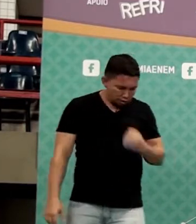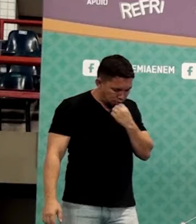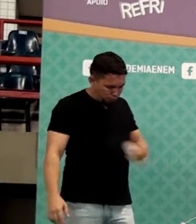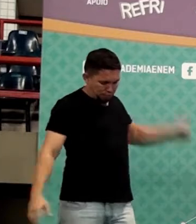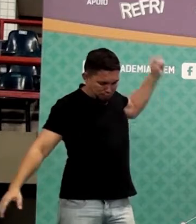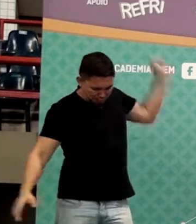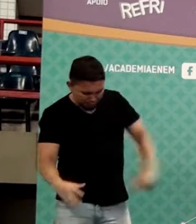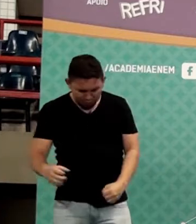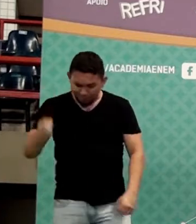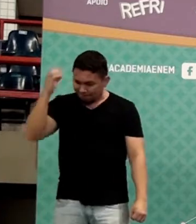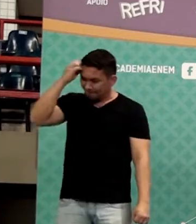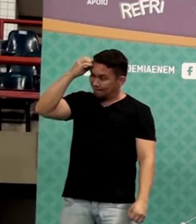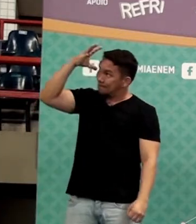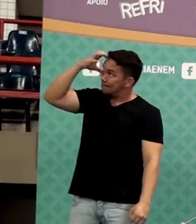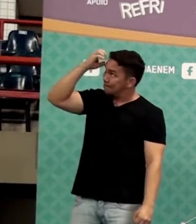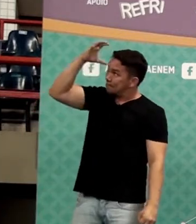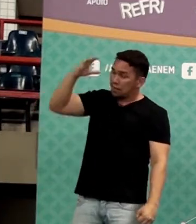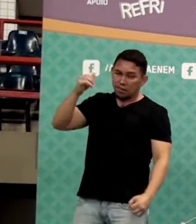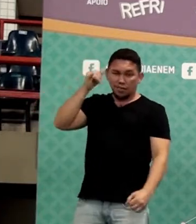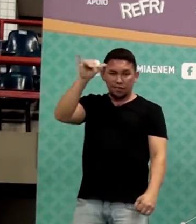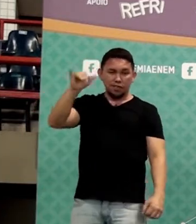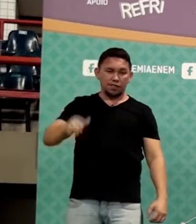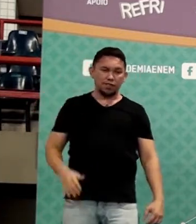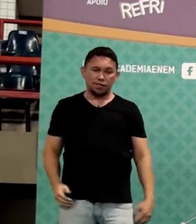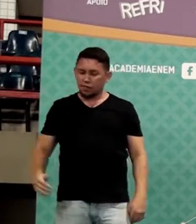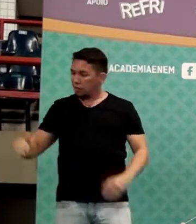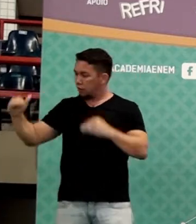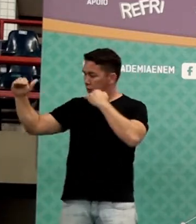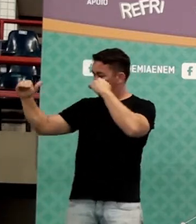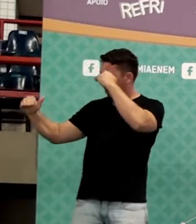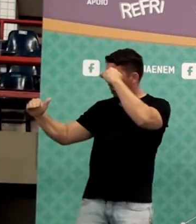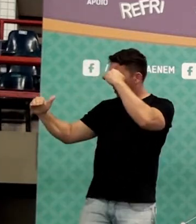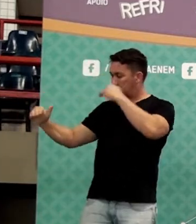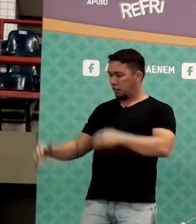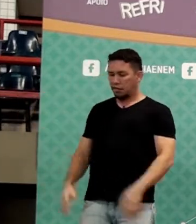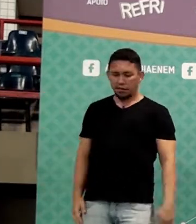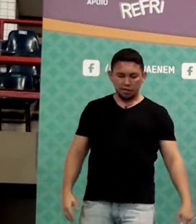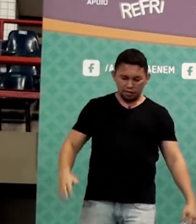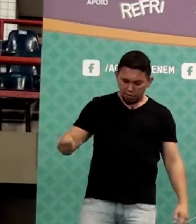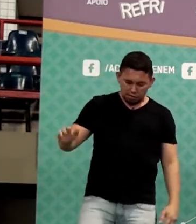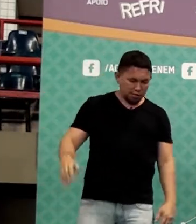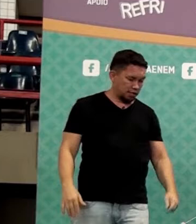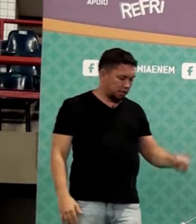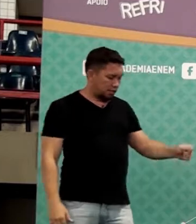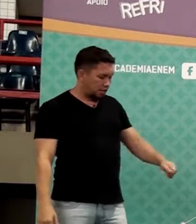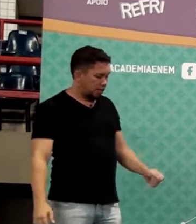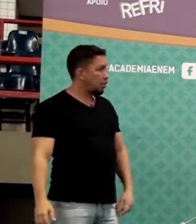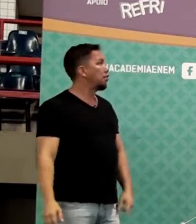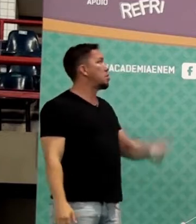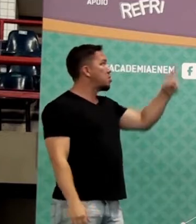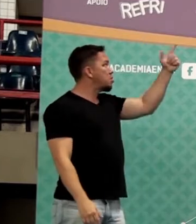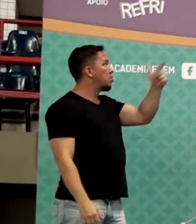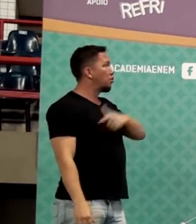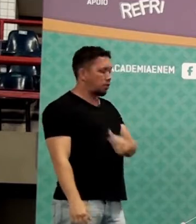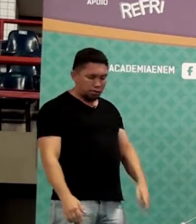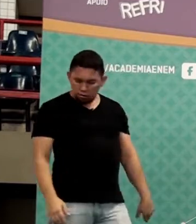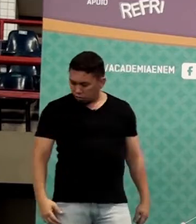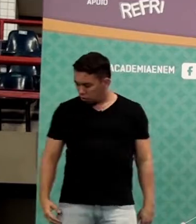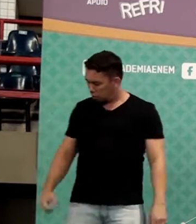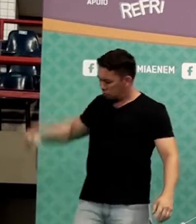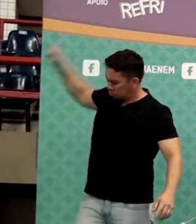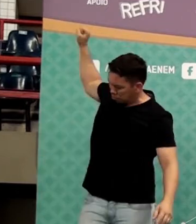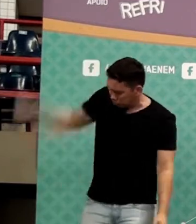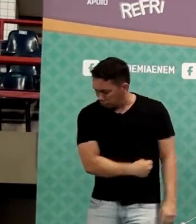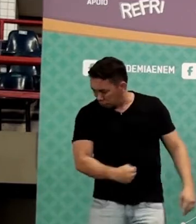inchado e piorar, né? Agora, se for um pequenininho menor do que você, o menino velho chega para você e diz, ô macho feio, você dá logo um